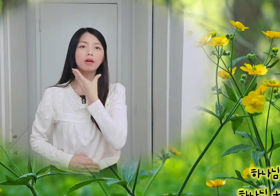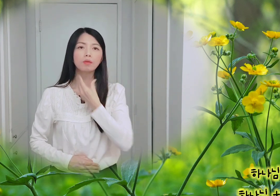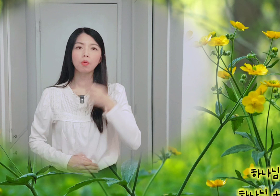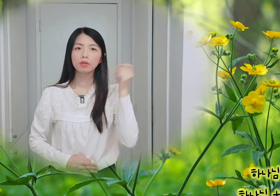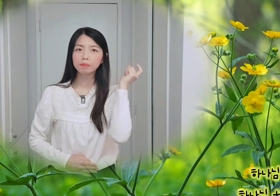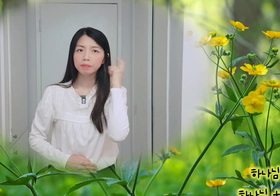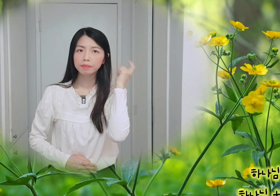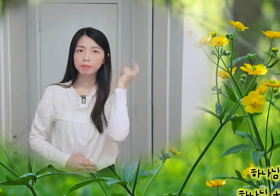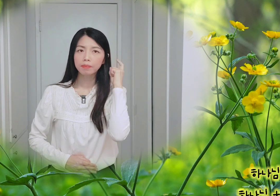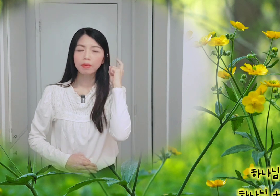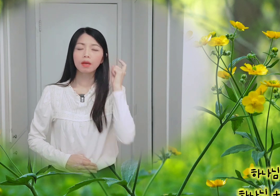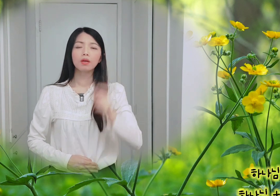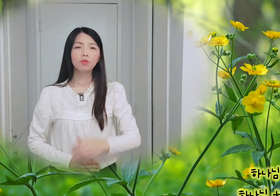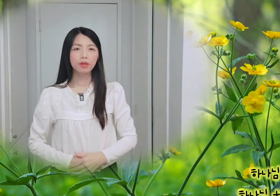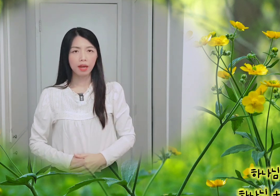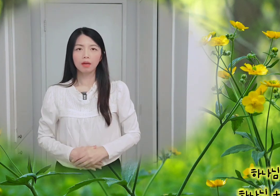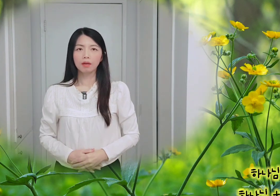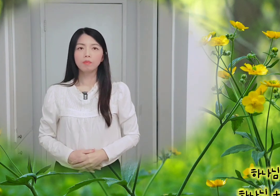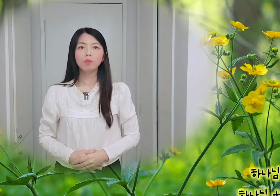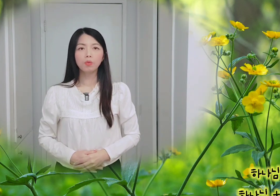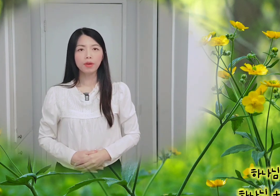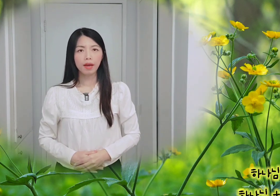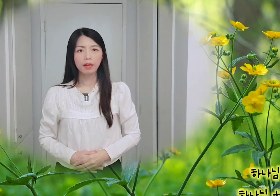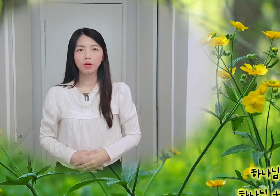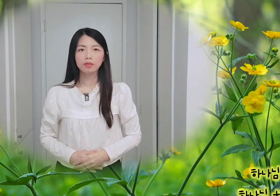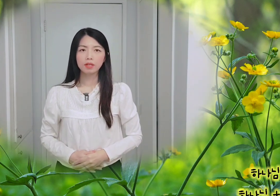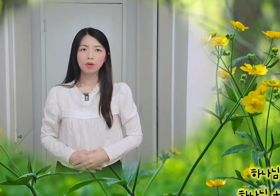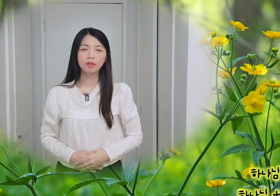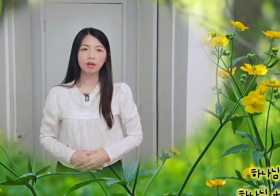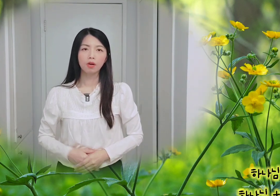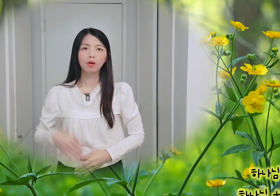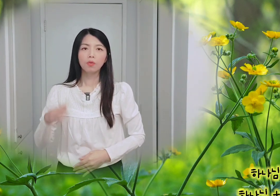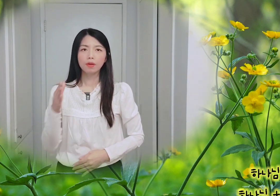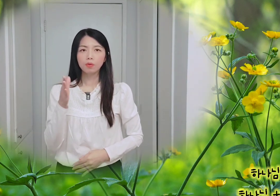돼요. 복음 위해, 뭐뭐 위해 이런 뜻의